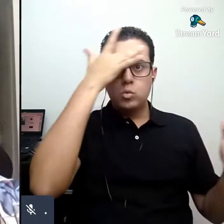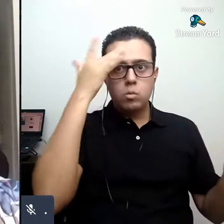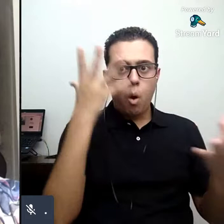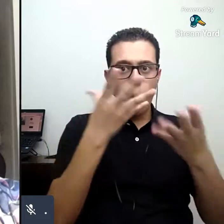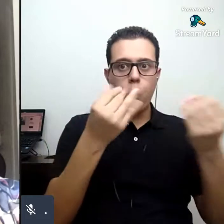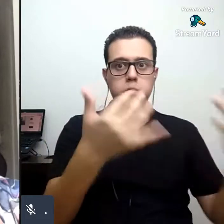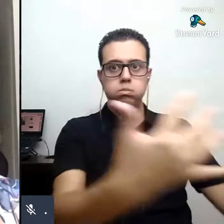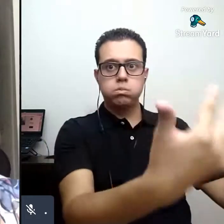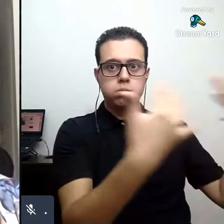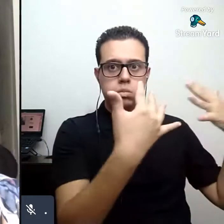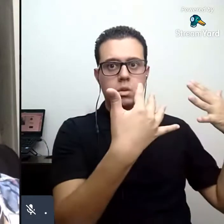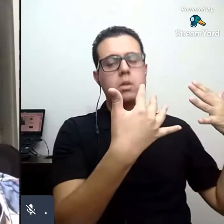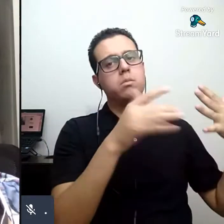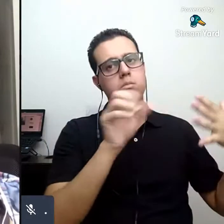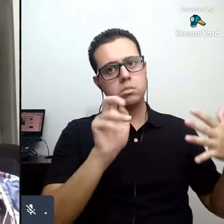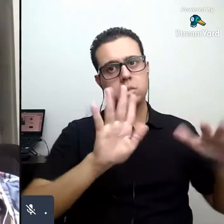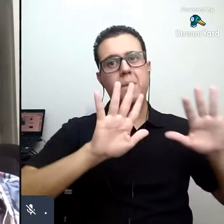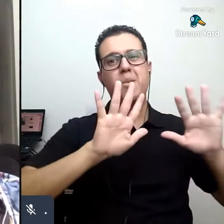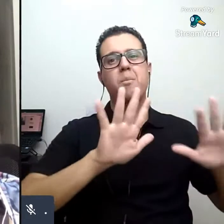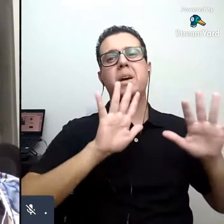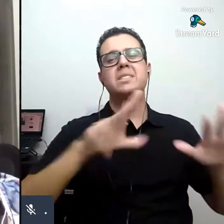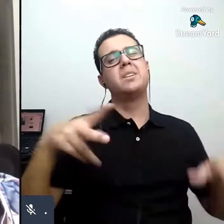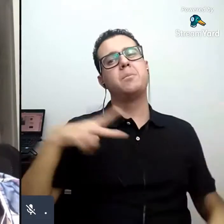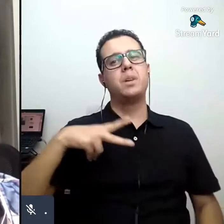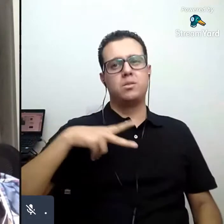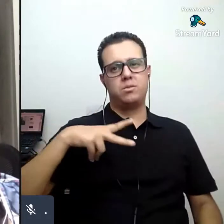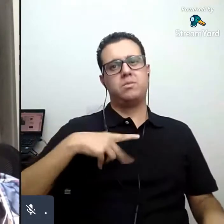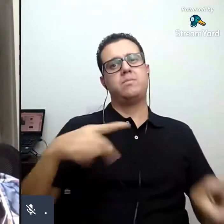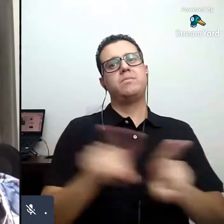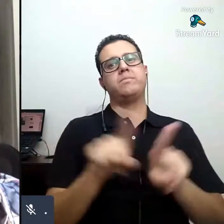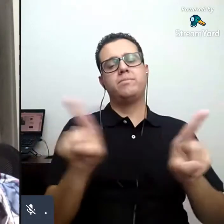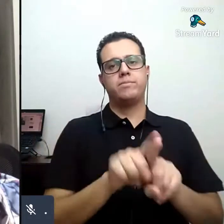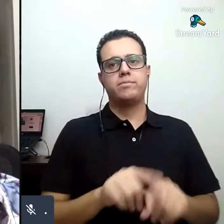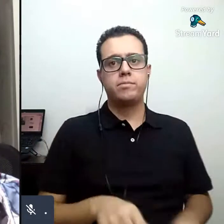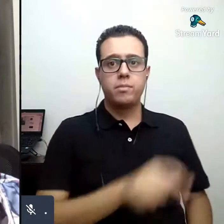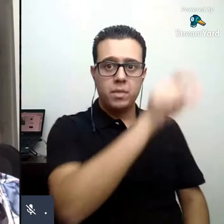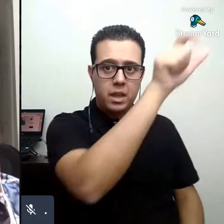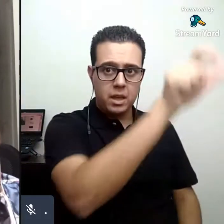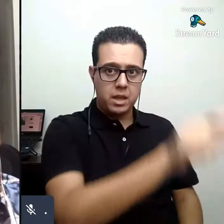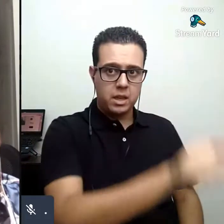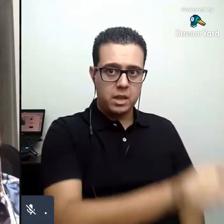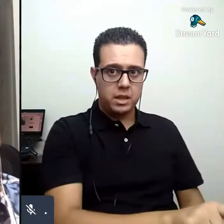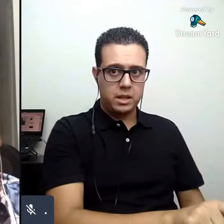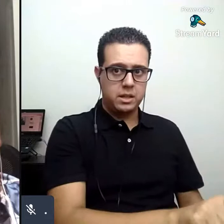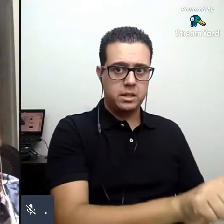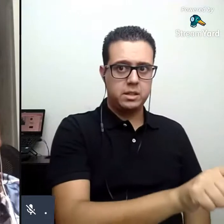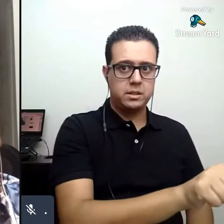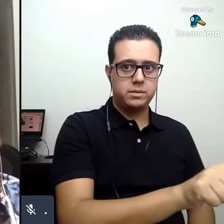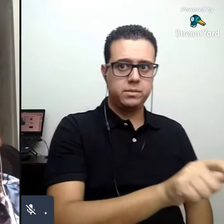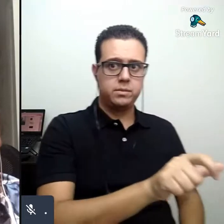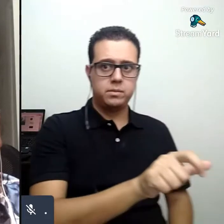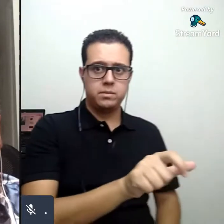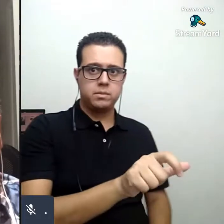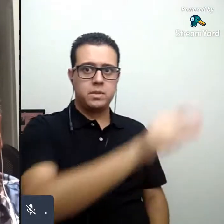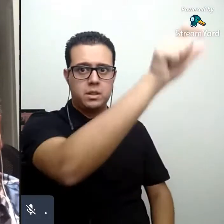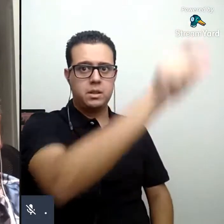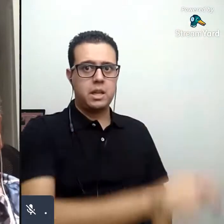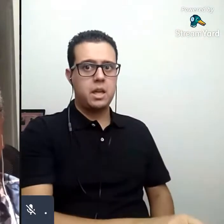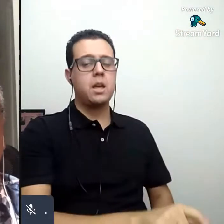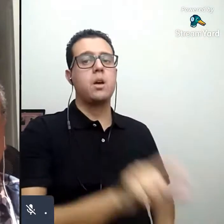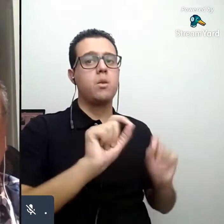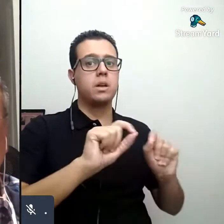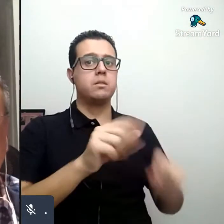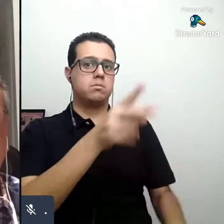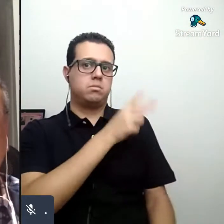privado. Este homem é um oficial. Ele poderia ter chegado para Jesus, que